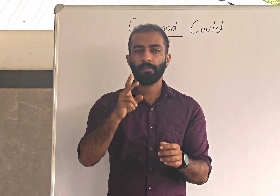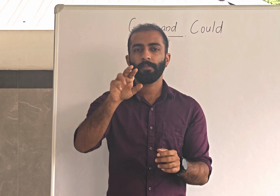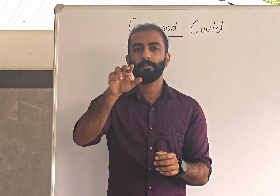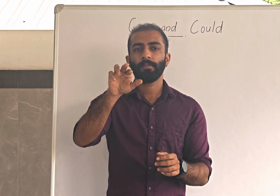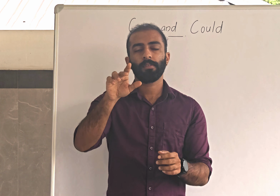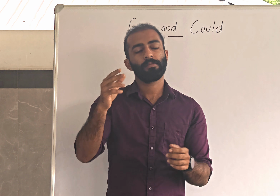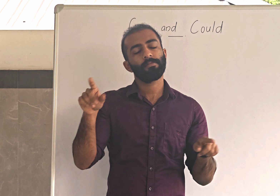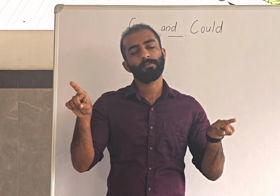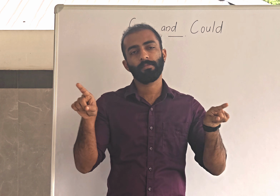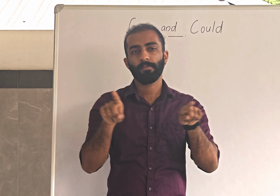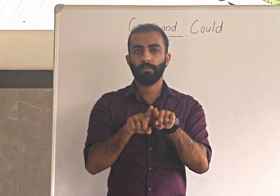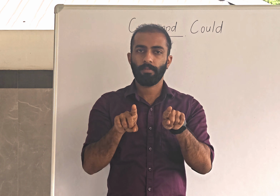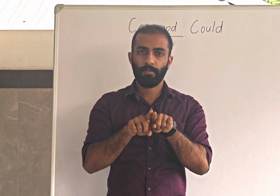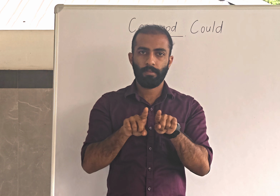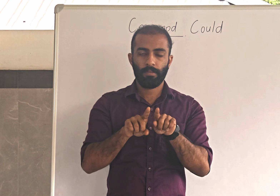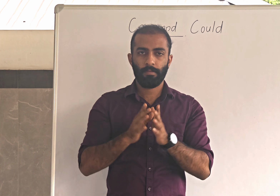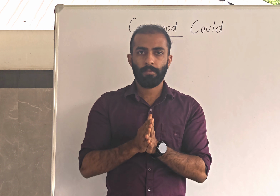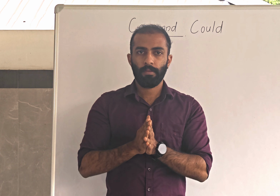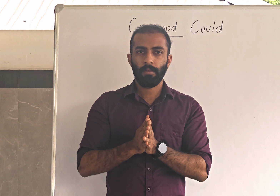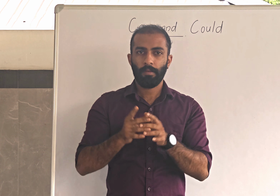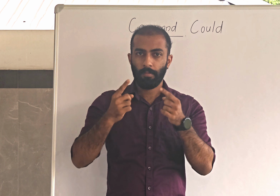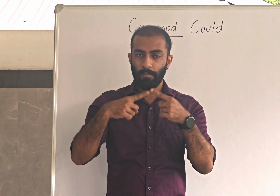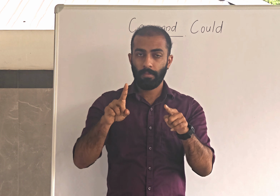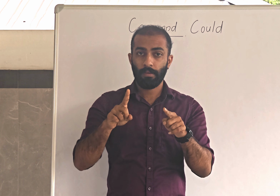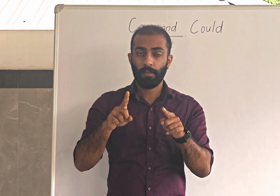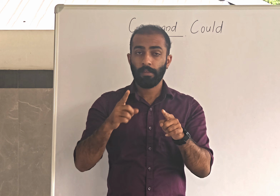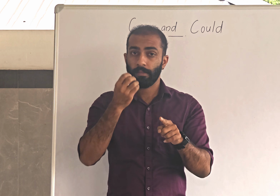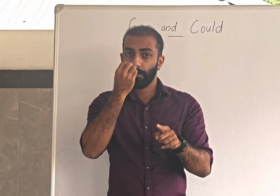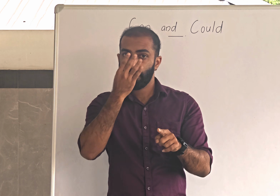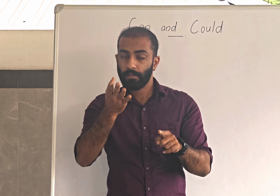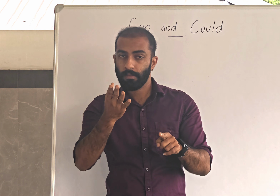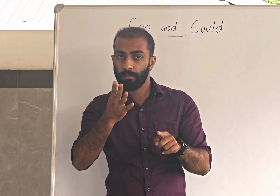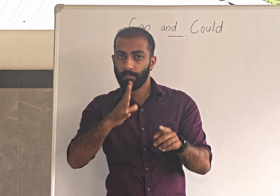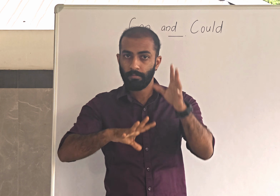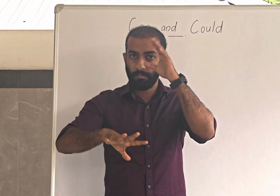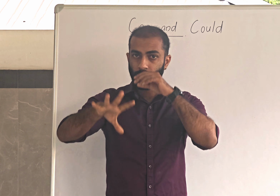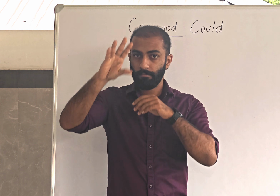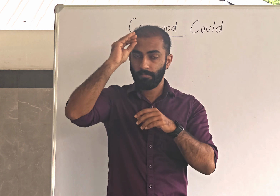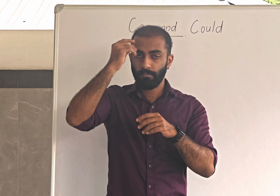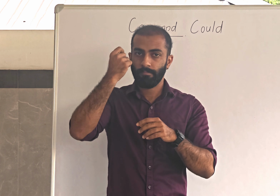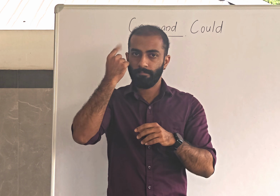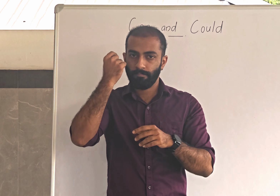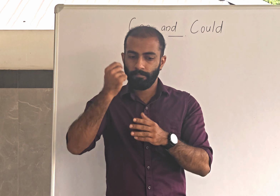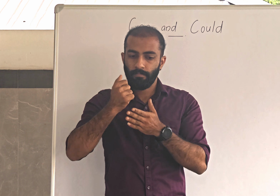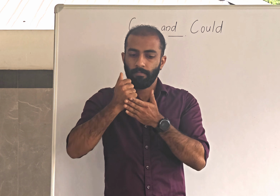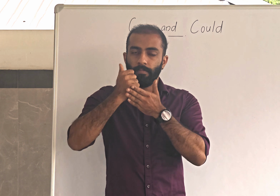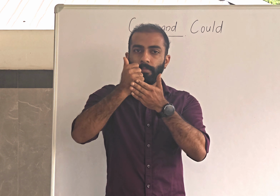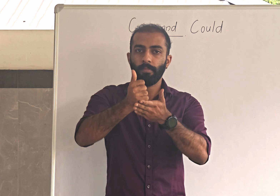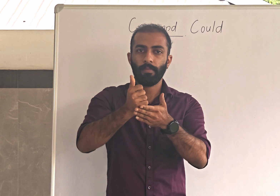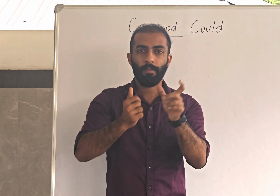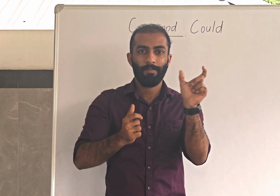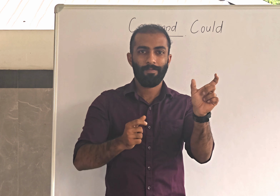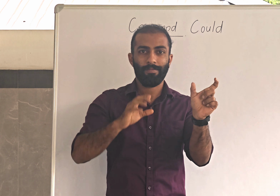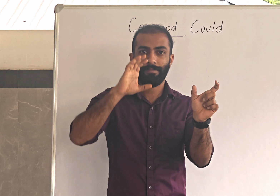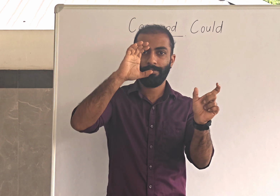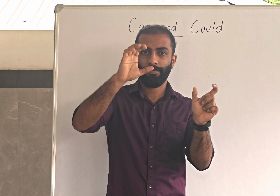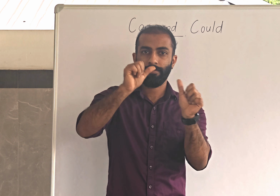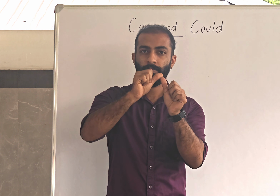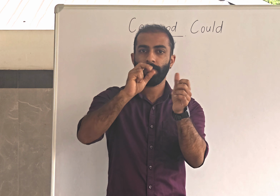തന്നെയാണ്, അതുപോലെ തന്നെ രണ്ടിൻ്റെയും സൈനും ഒന്ന് തന്നെയാണ്. എന്നാൽ എളുപ്പത്തിന് പഠിക്കുന്നതിനും മനസ്സിലാക്കുന്നതിനും വേണ്ടി ക്യാൻ